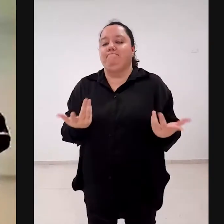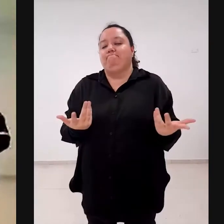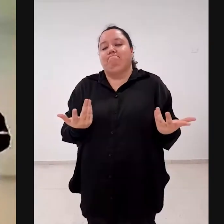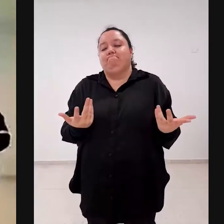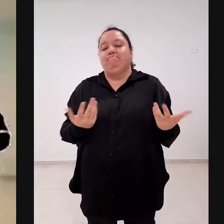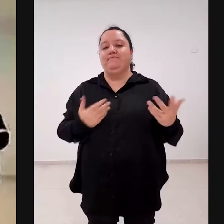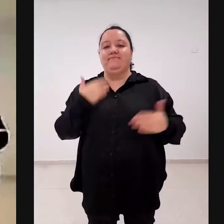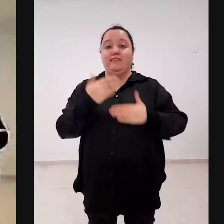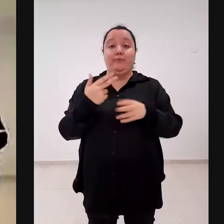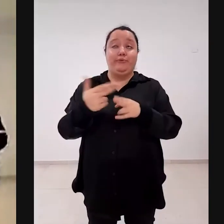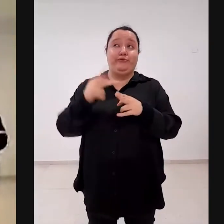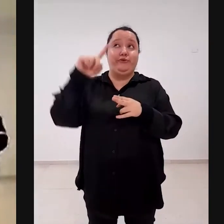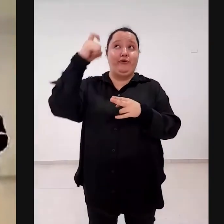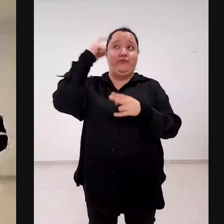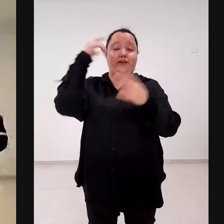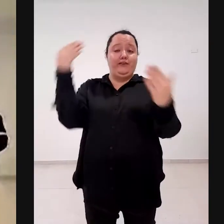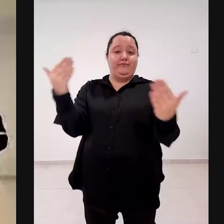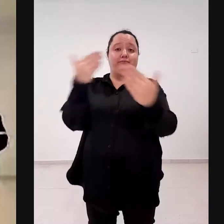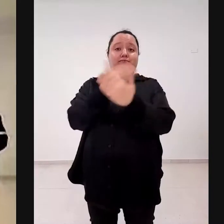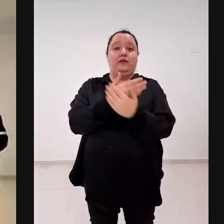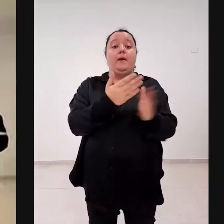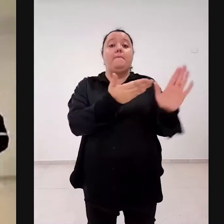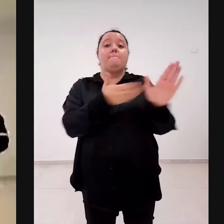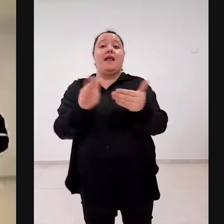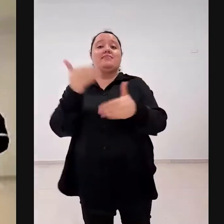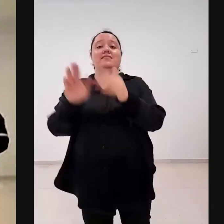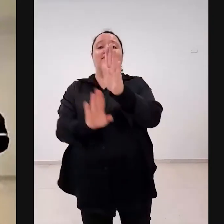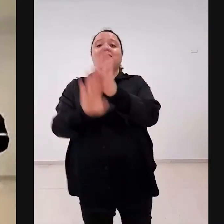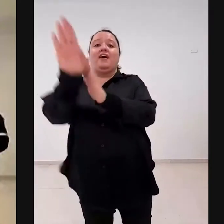y en desarrollo